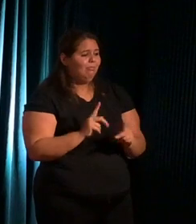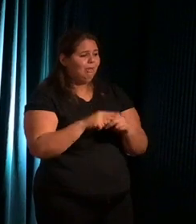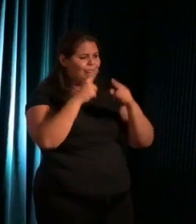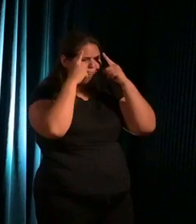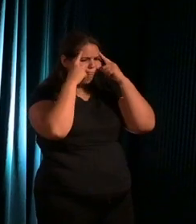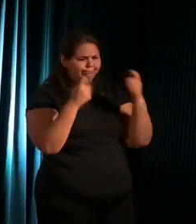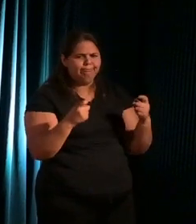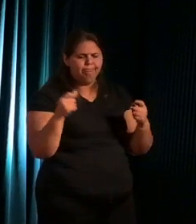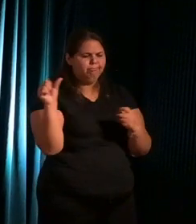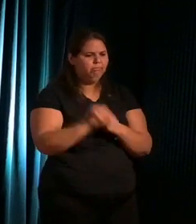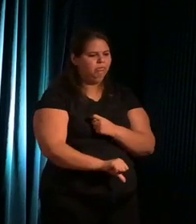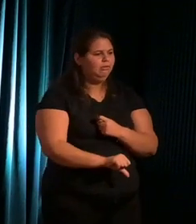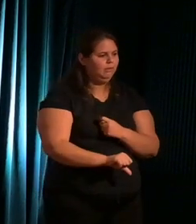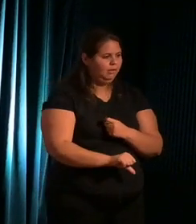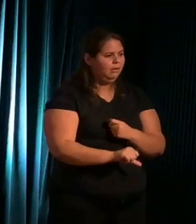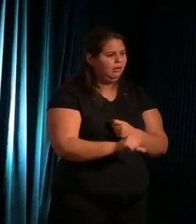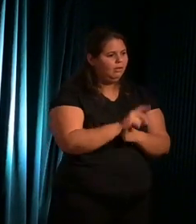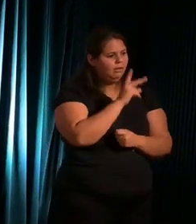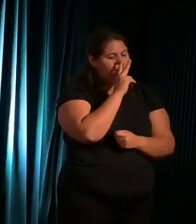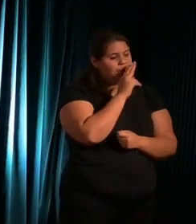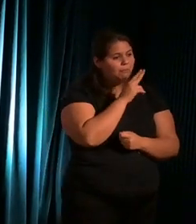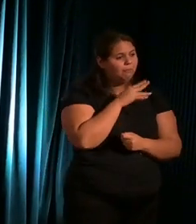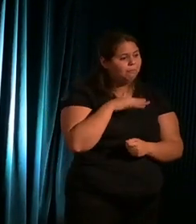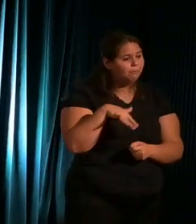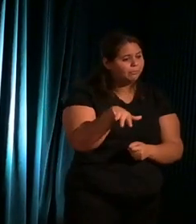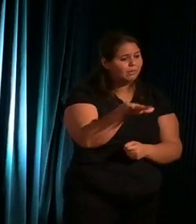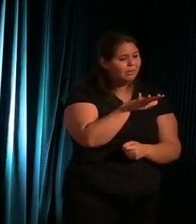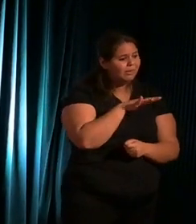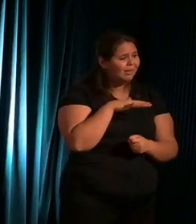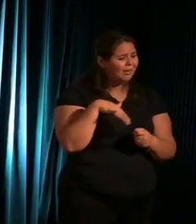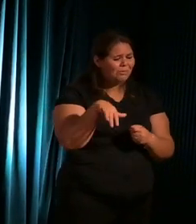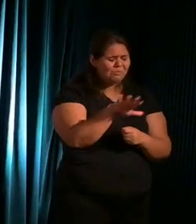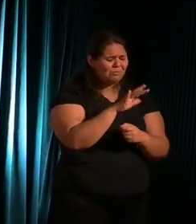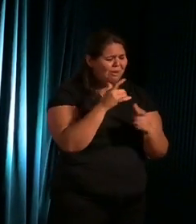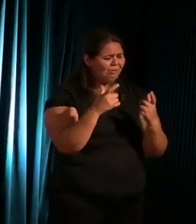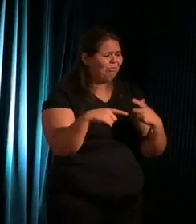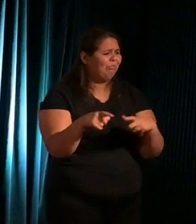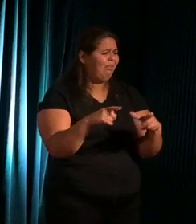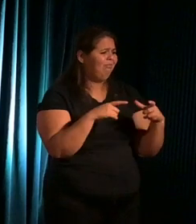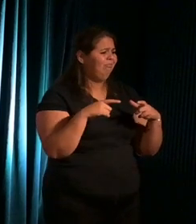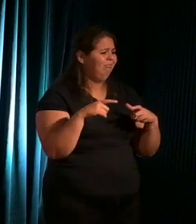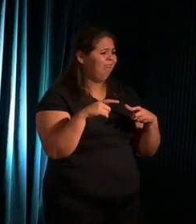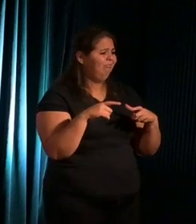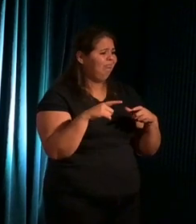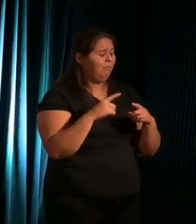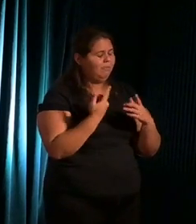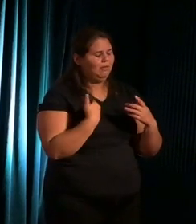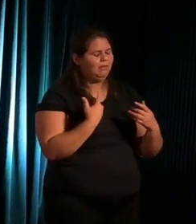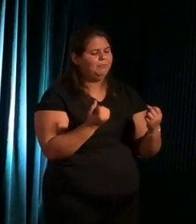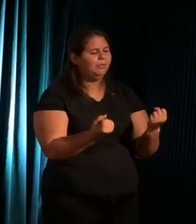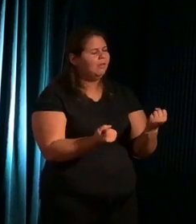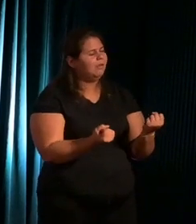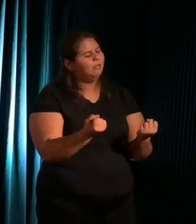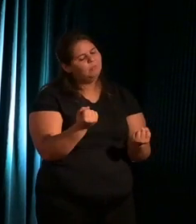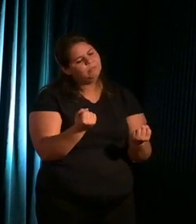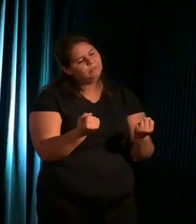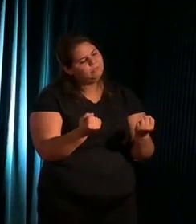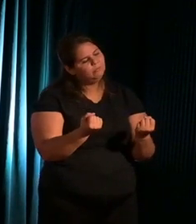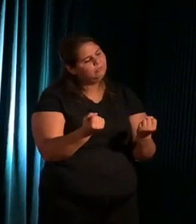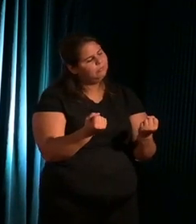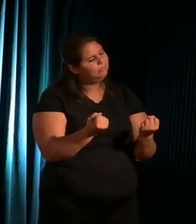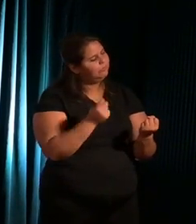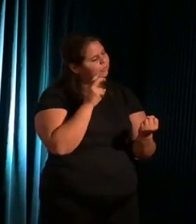violência permite todos os momentos, em qualquer lugar. Eu estou lá assim, e vejo uma pessoa